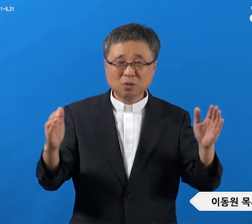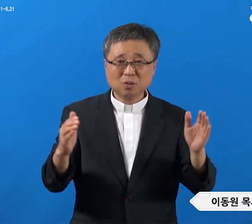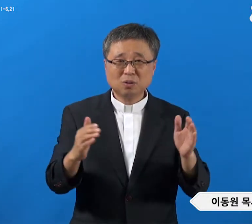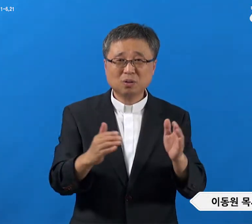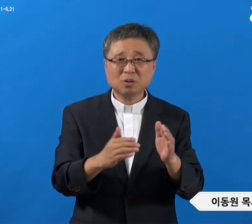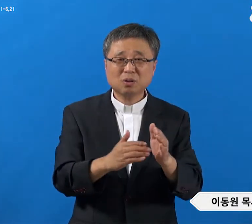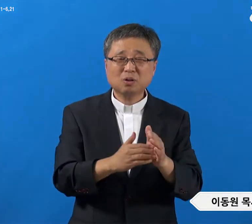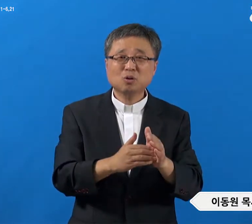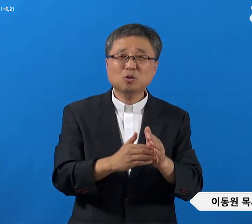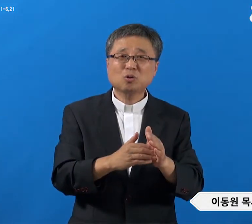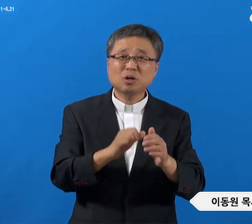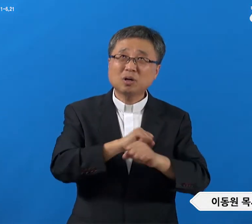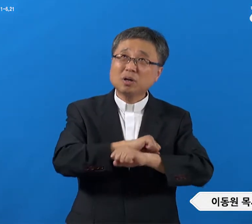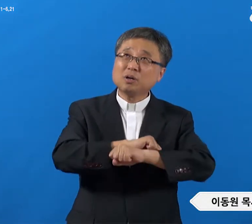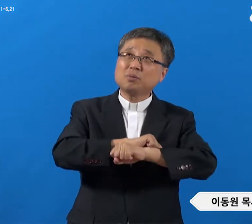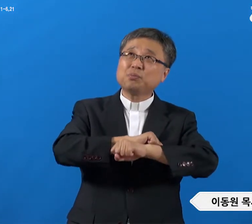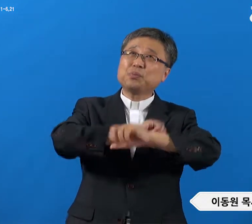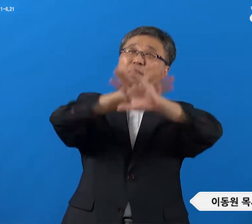찾았고